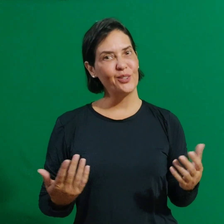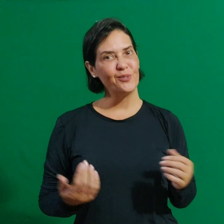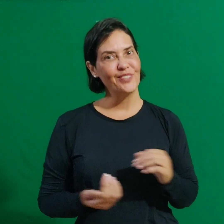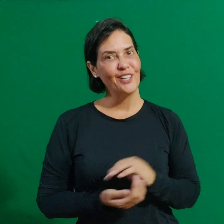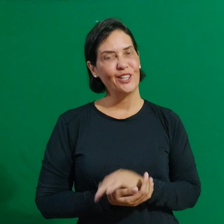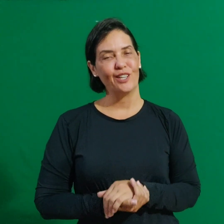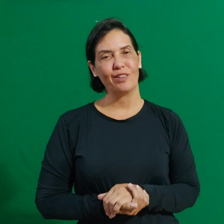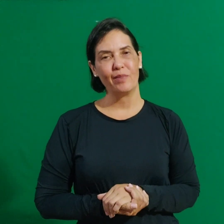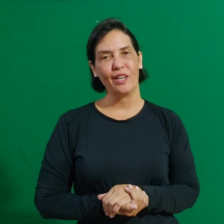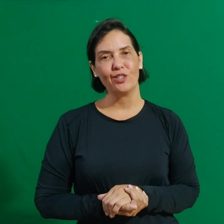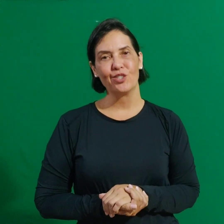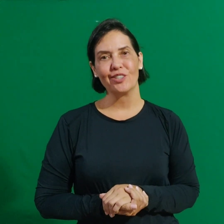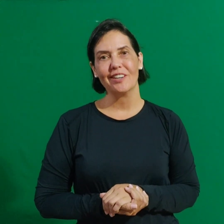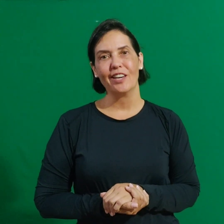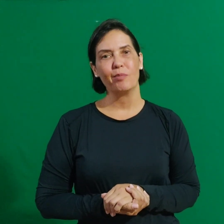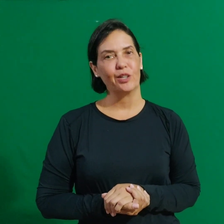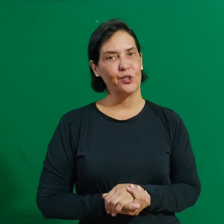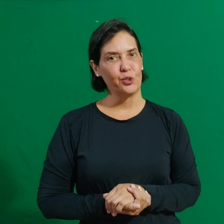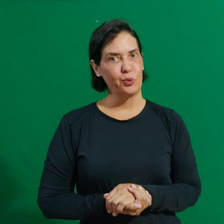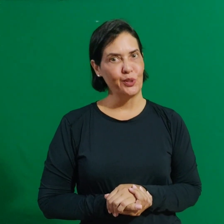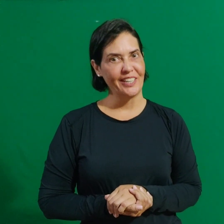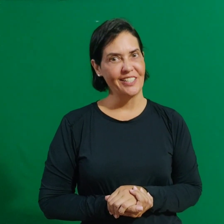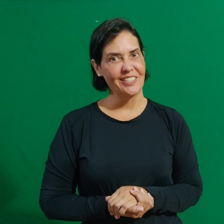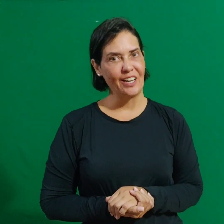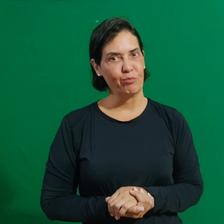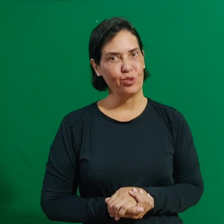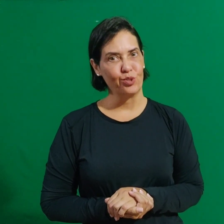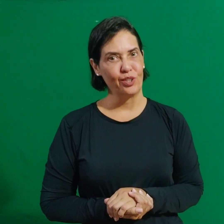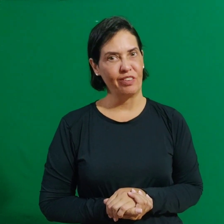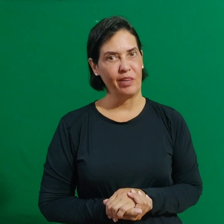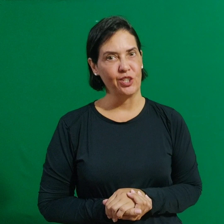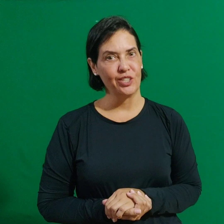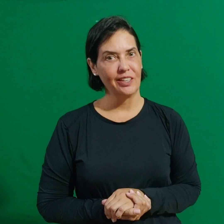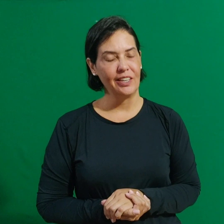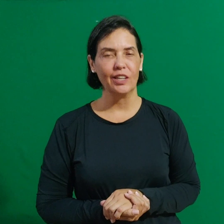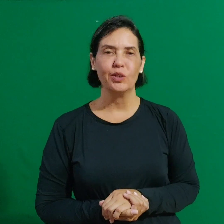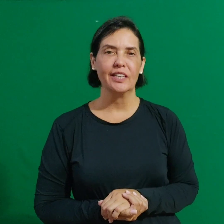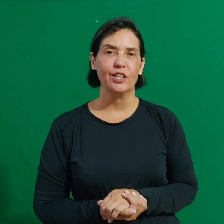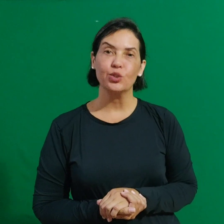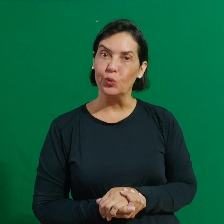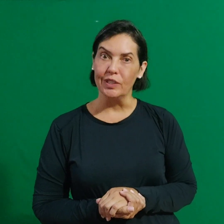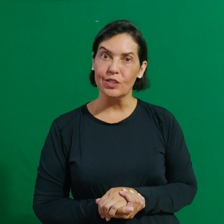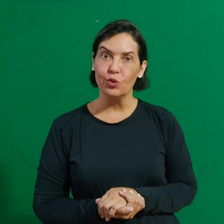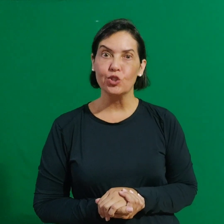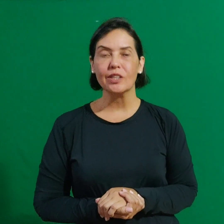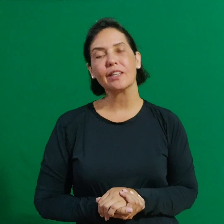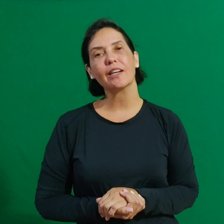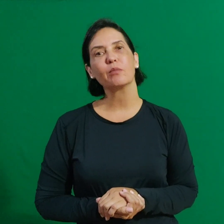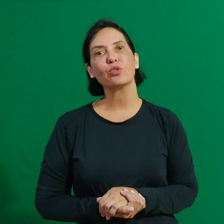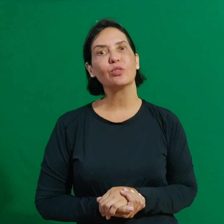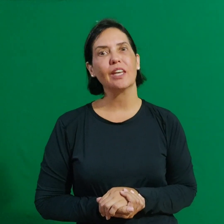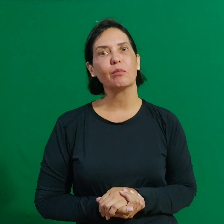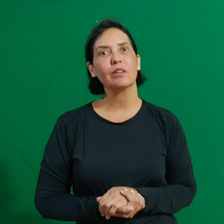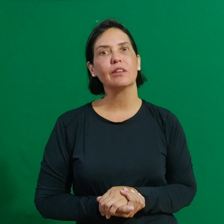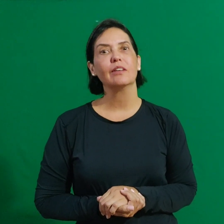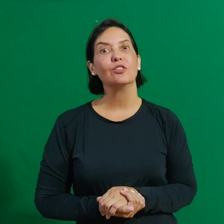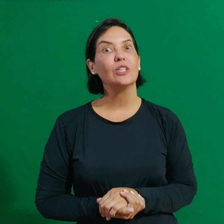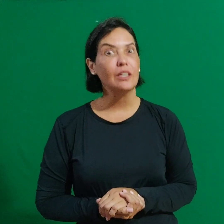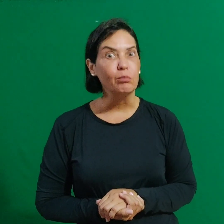pessoal! Novamente, é uma grande oportunidade de estarmos juntos novamente aqui na unidade 2, onde trataremos do tema de